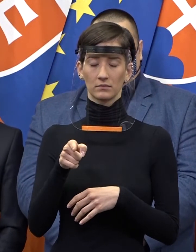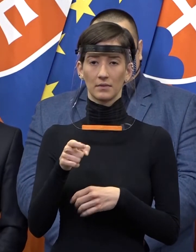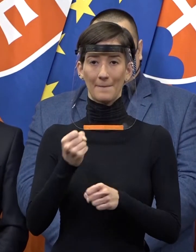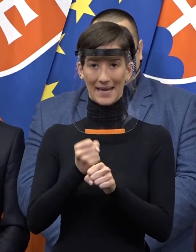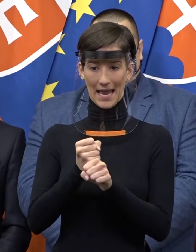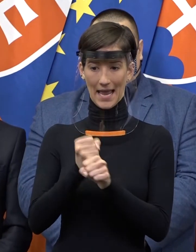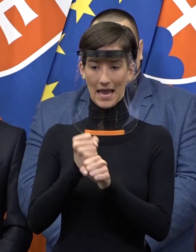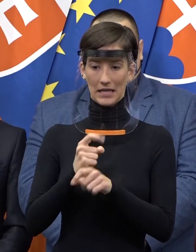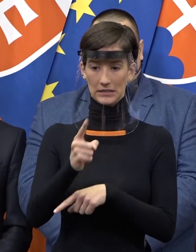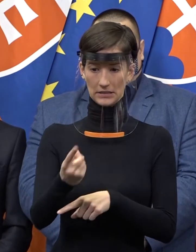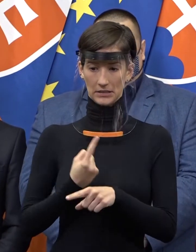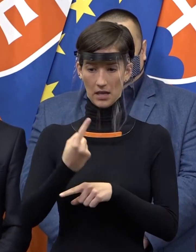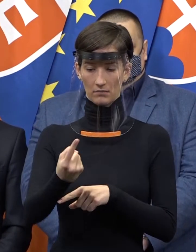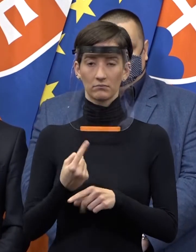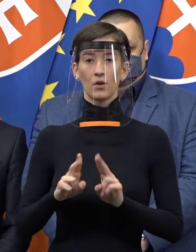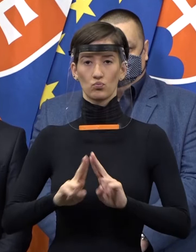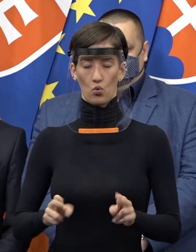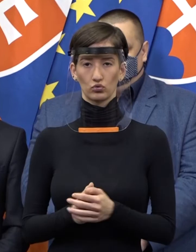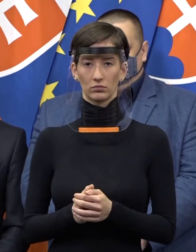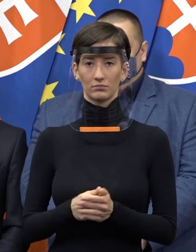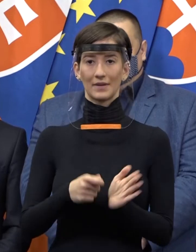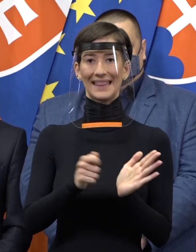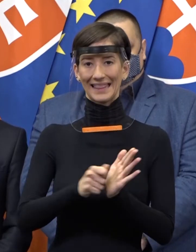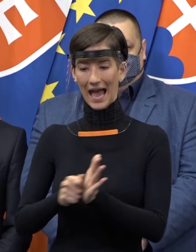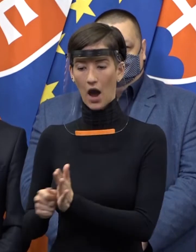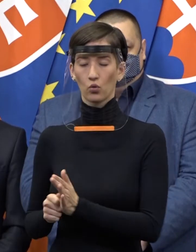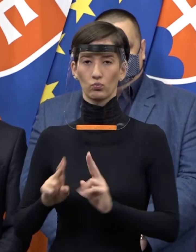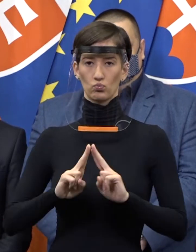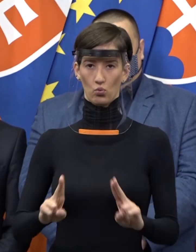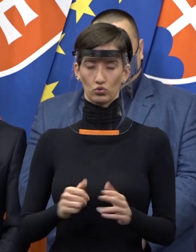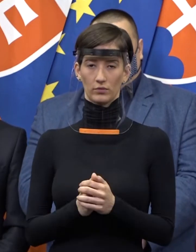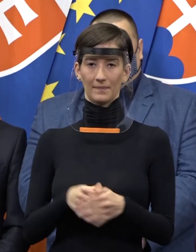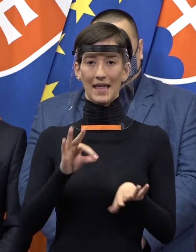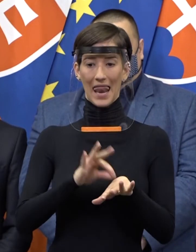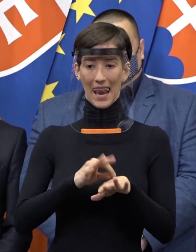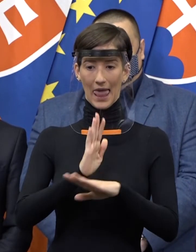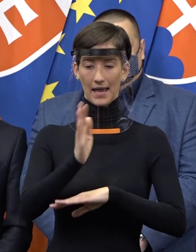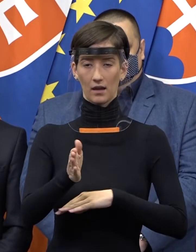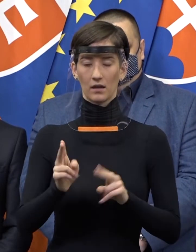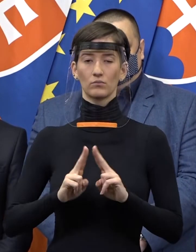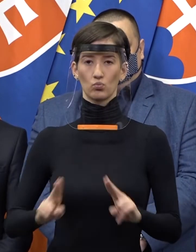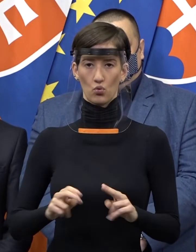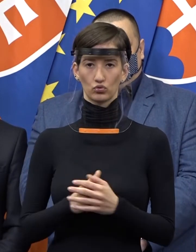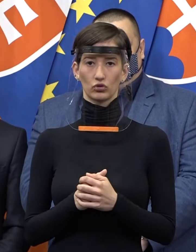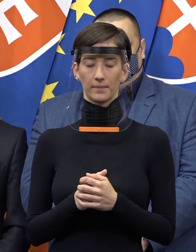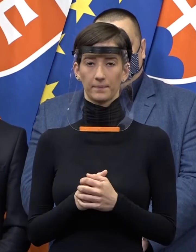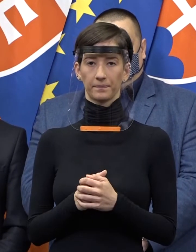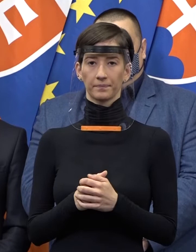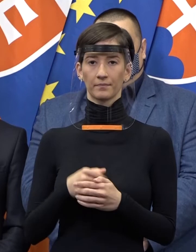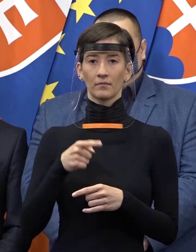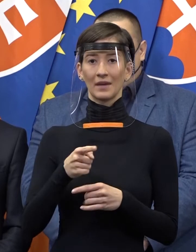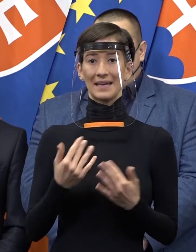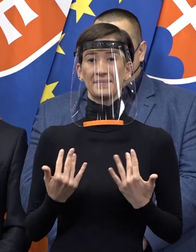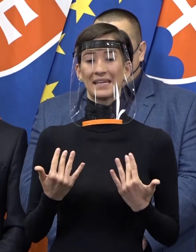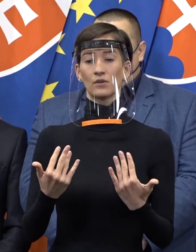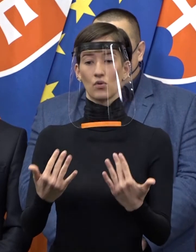obdobné činnosti, keď cestuje alebo ide na nákup, keď ide k lekárovi, keď ide alebo bude teda pôjde na pobyt v prírode,